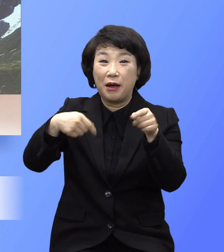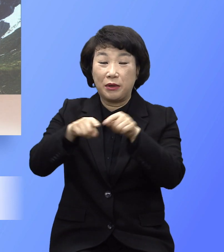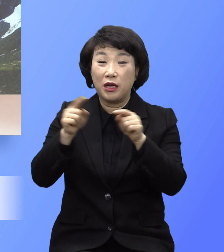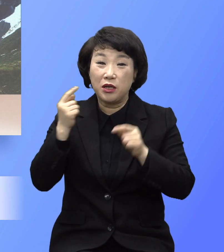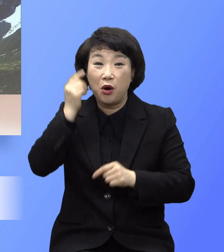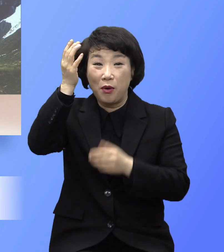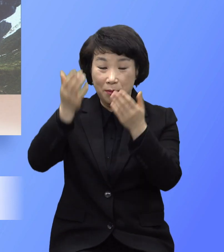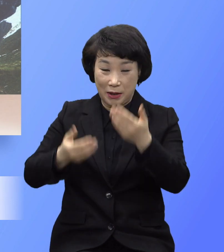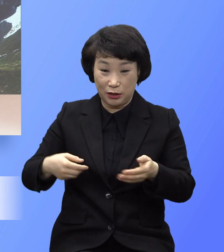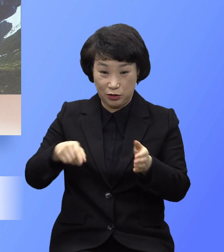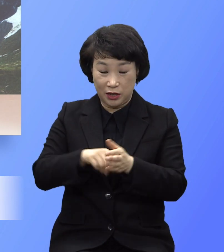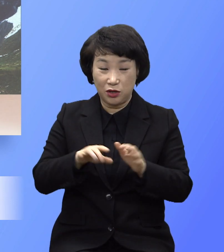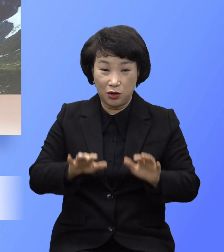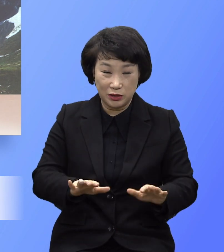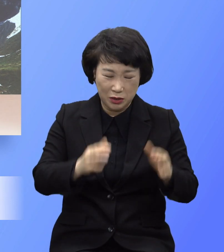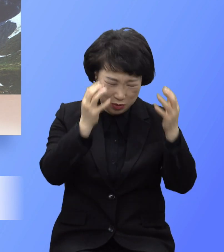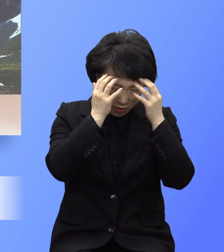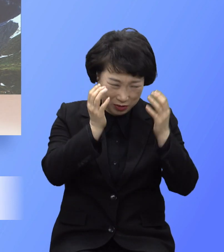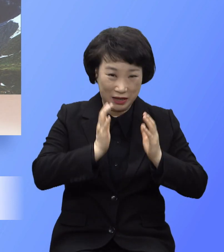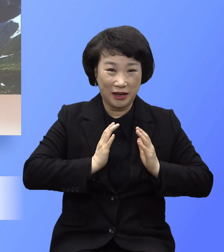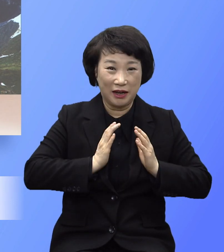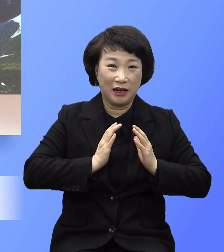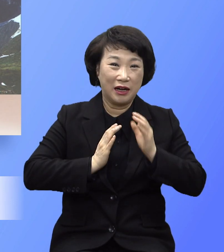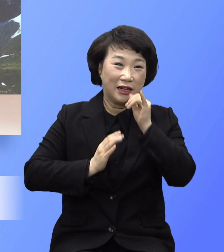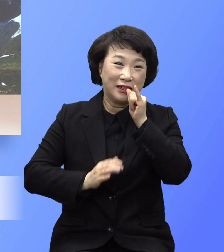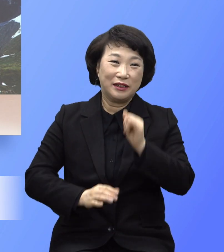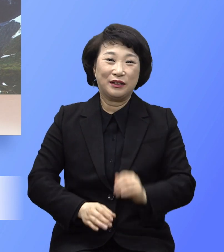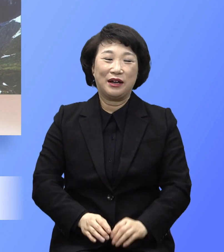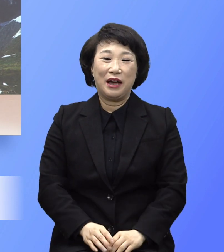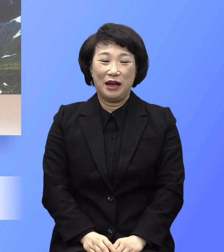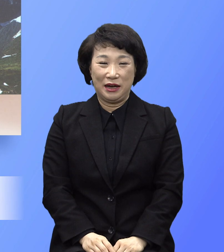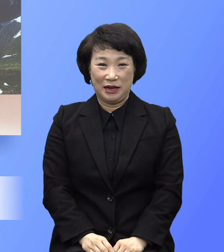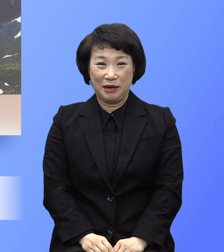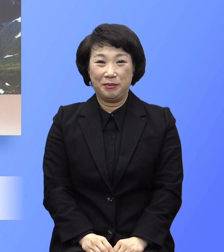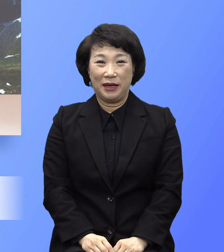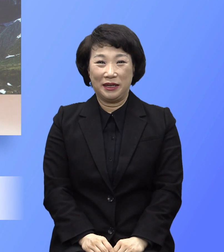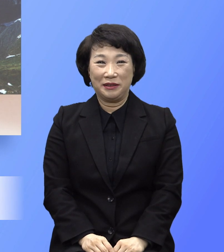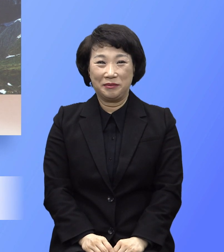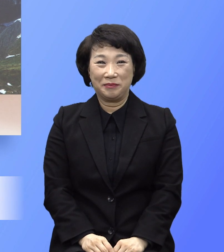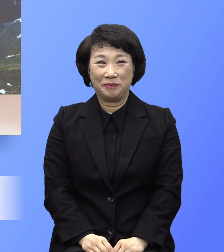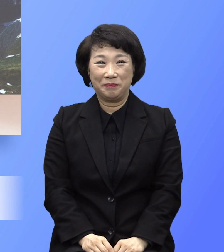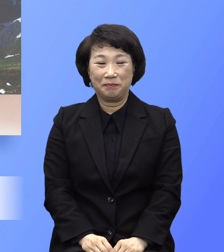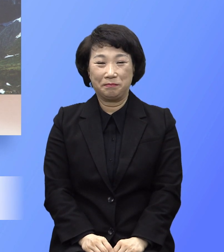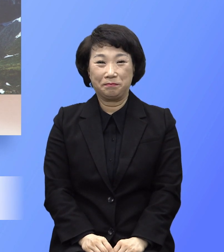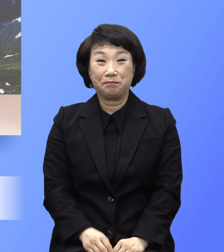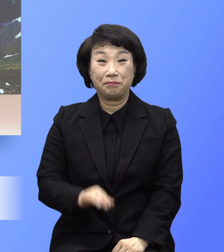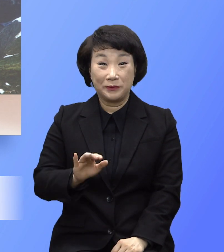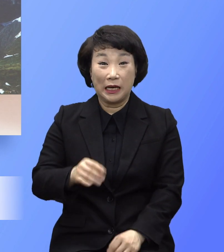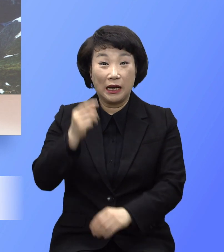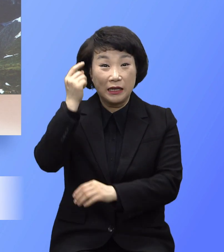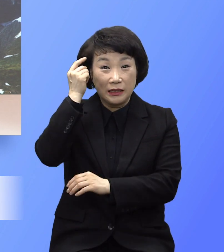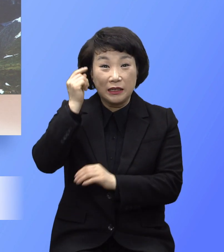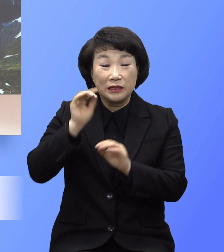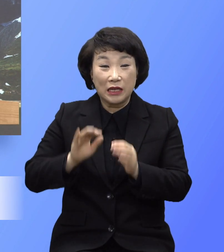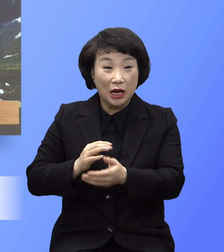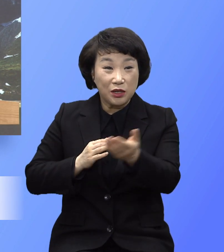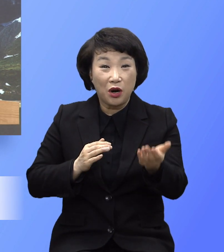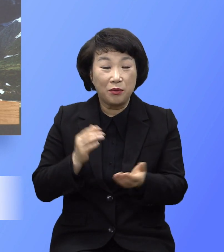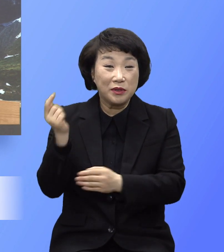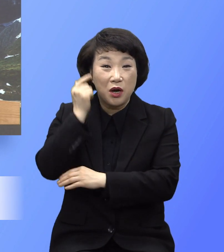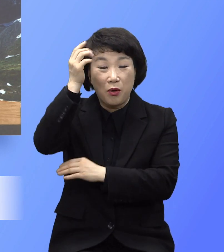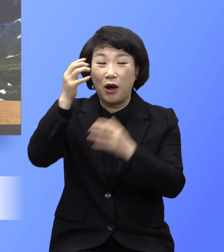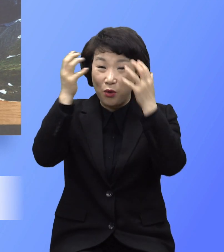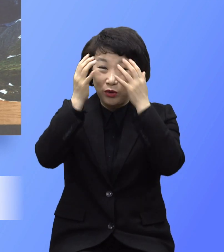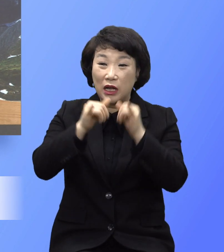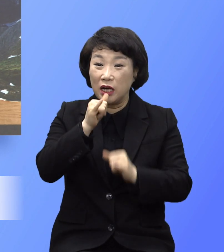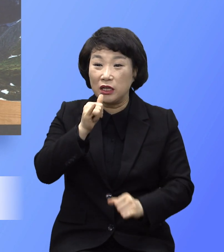함께 영광을 받기 위해서 고난도 함께 받아야 할 것이니라. 영광과